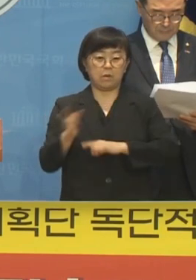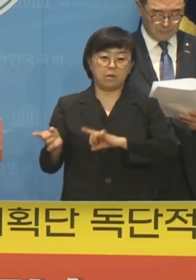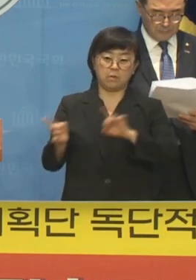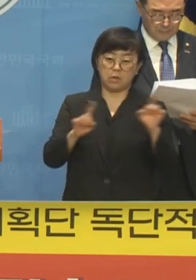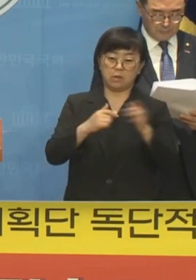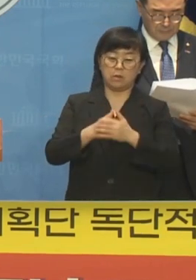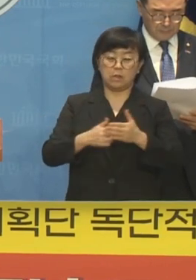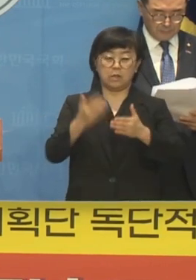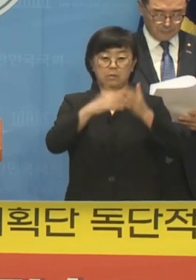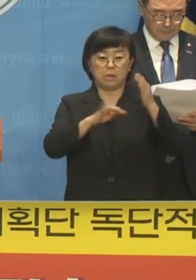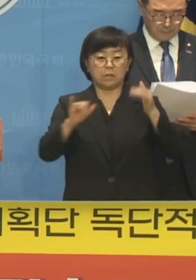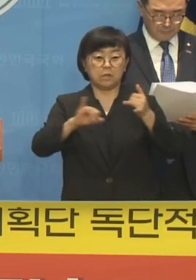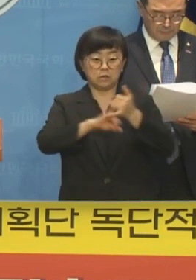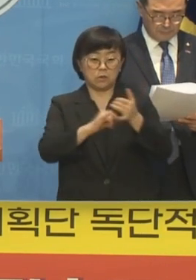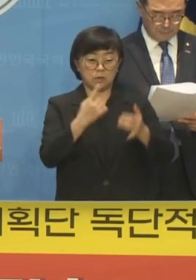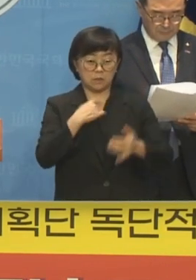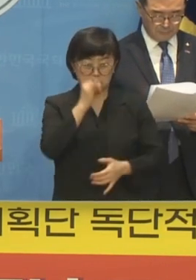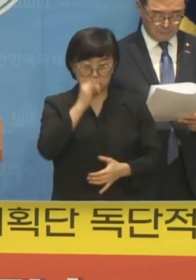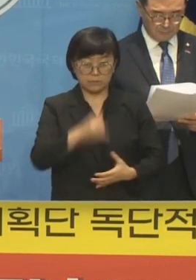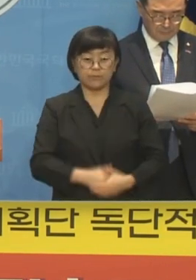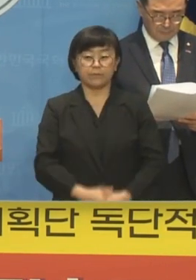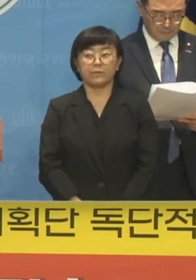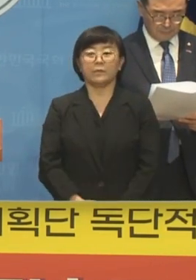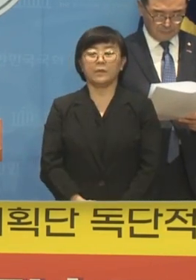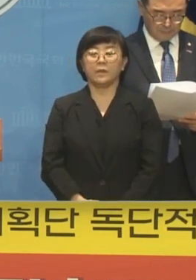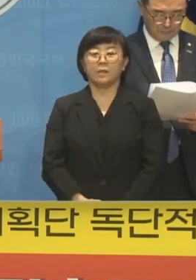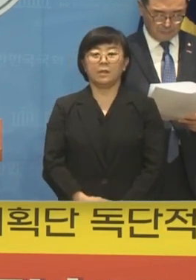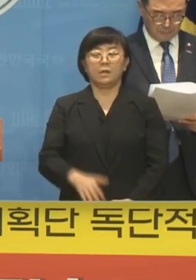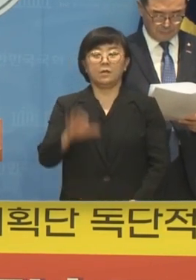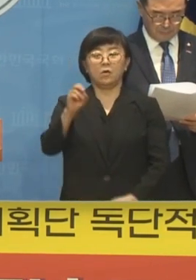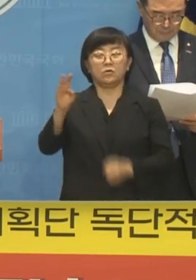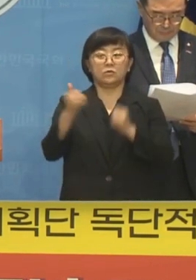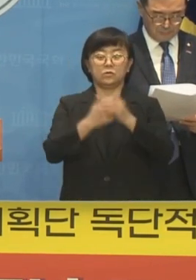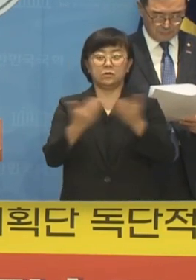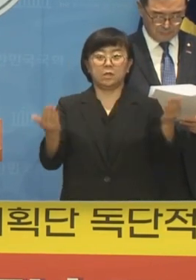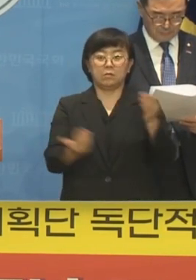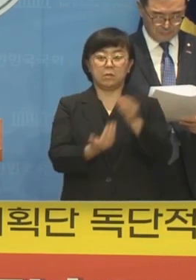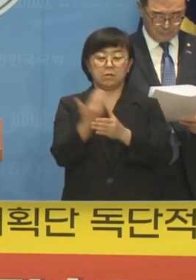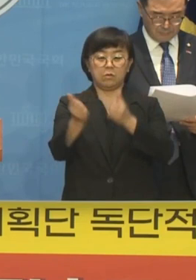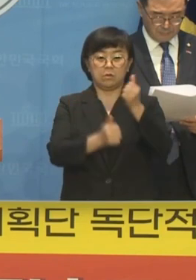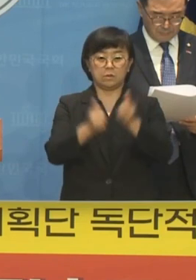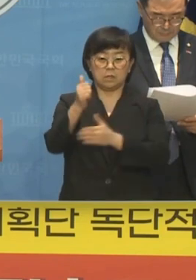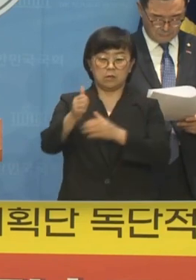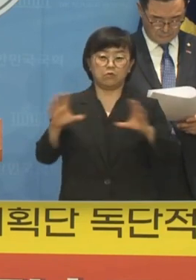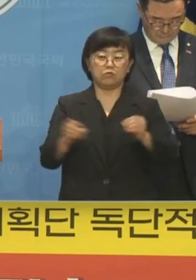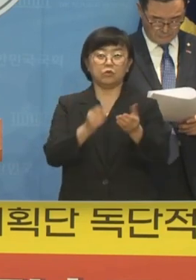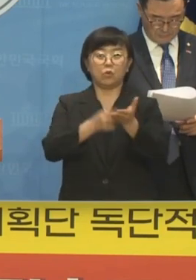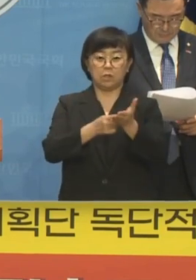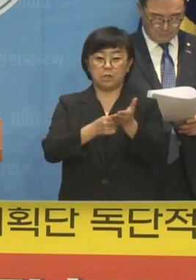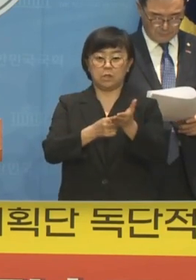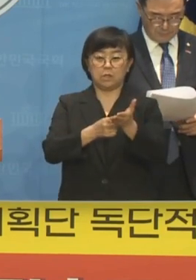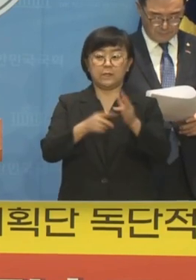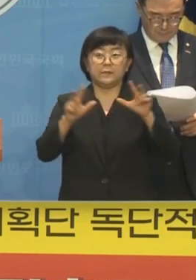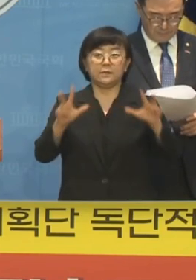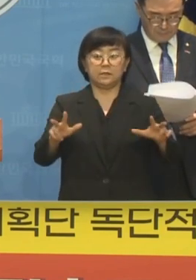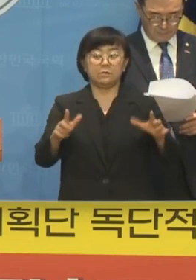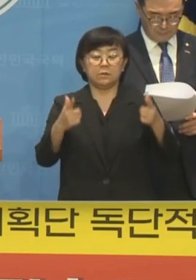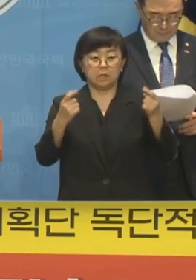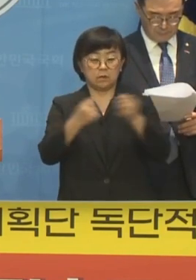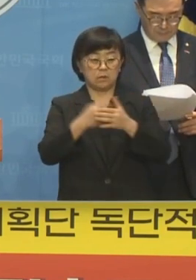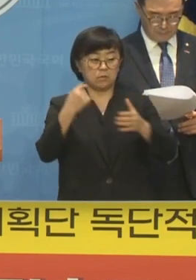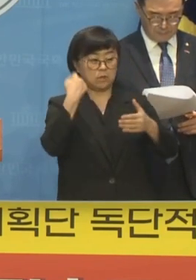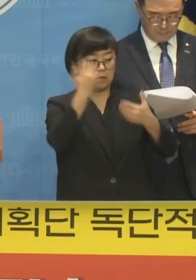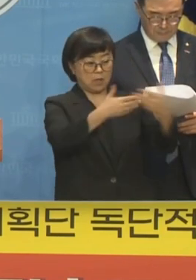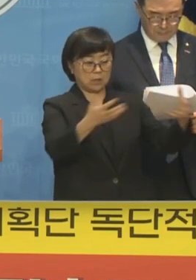명예회복을 유족들에게 약속한 바 있습니다. 여순 사건 위원회 위원장이신 국무총리께서 지금과 같은